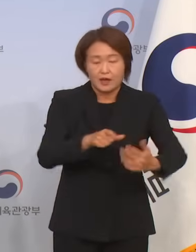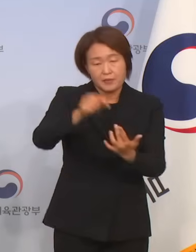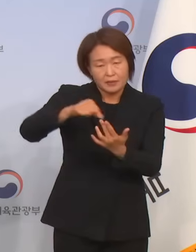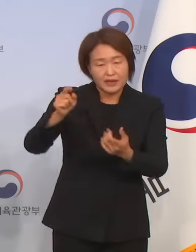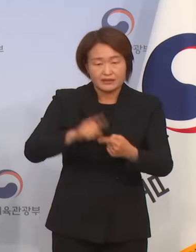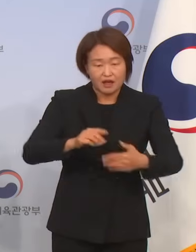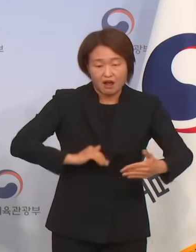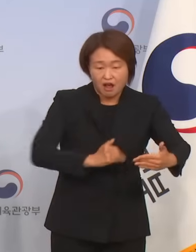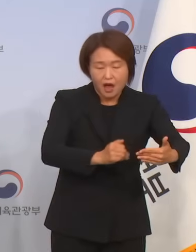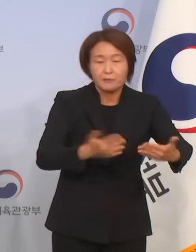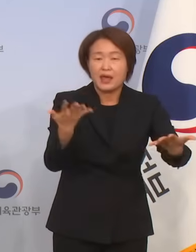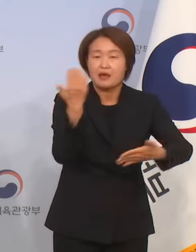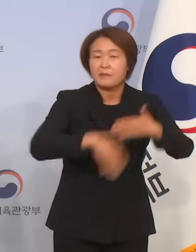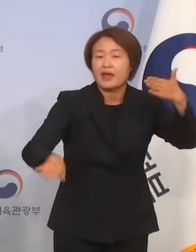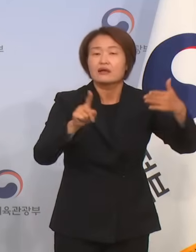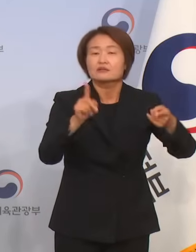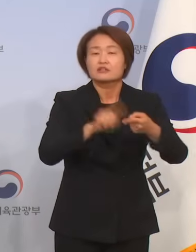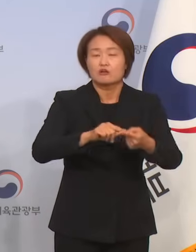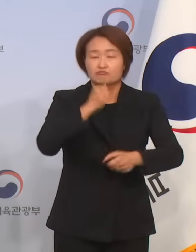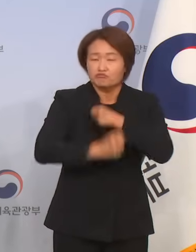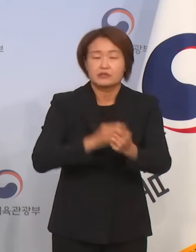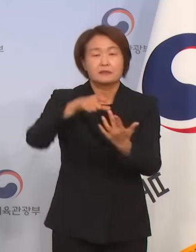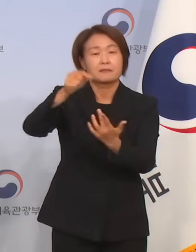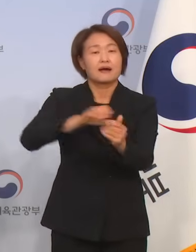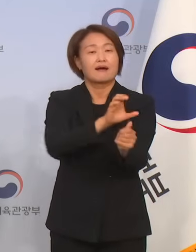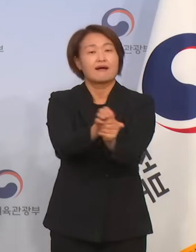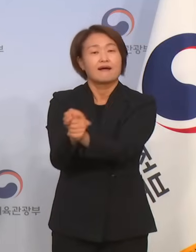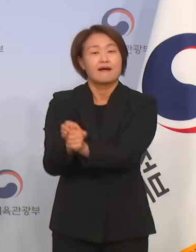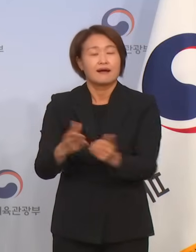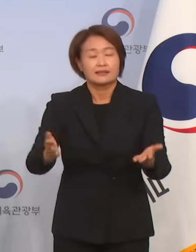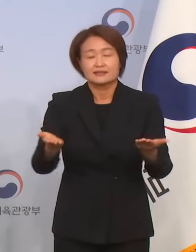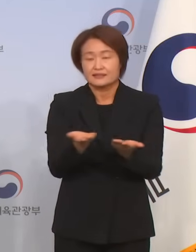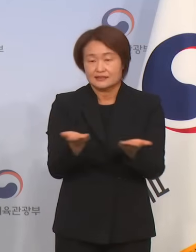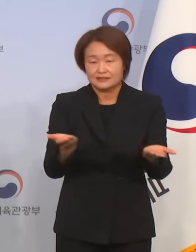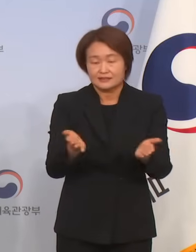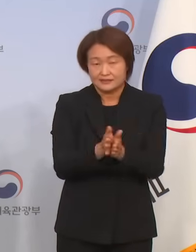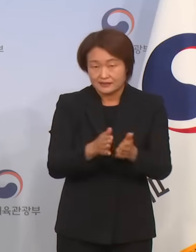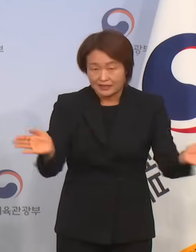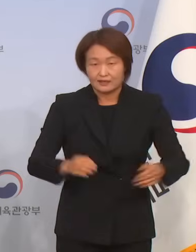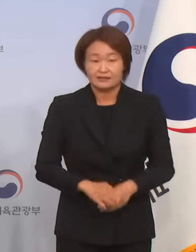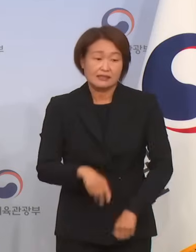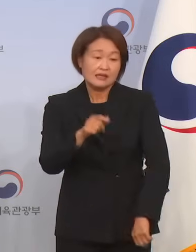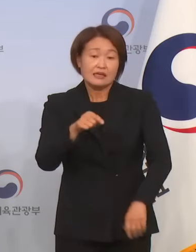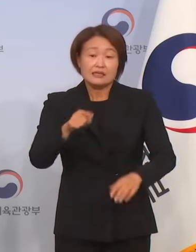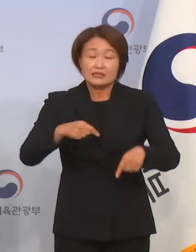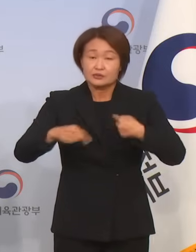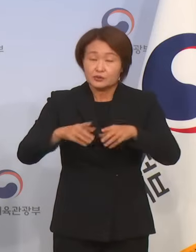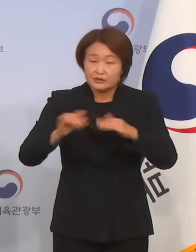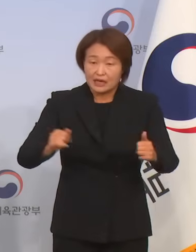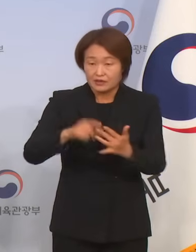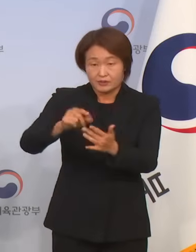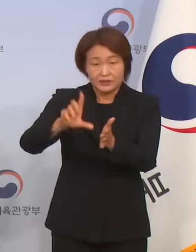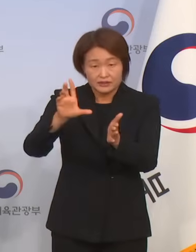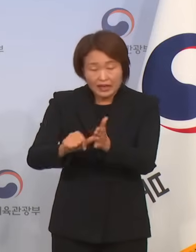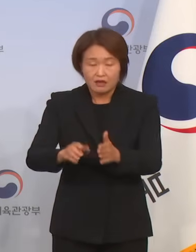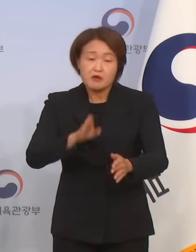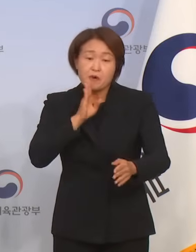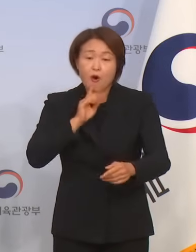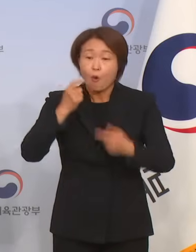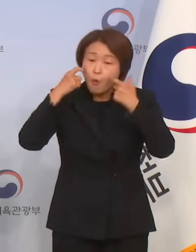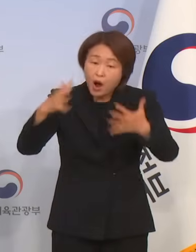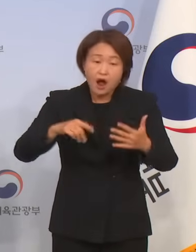절차를 거치지 않고 선임되었습니다. 이들 지도자 선임 시 명문화된 선발 기준